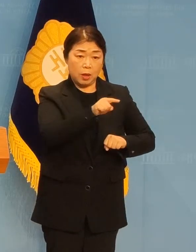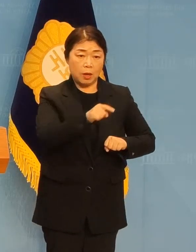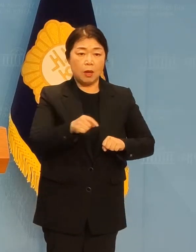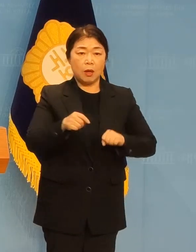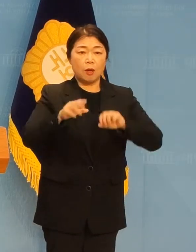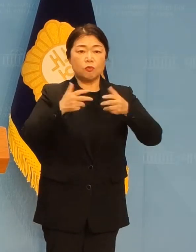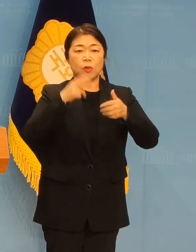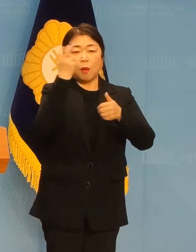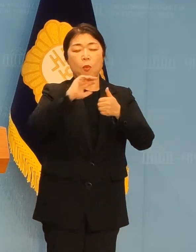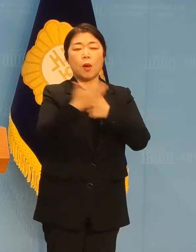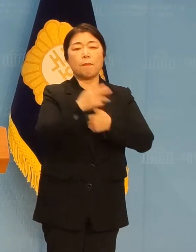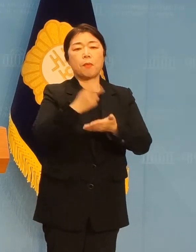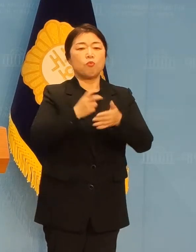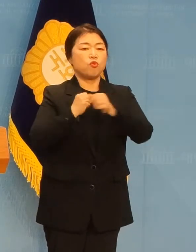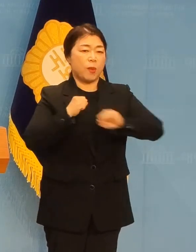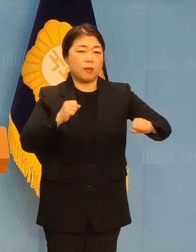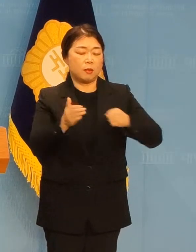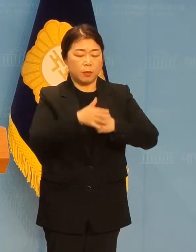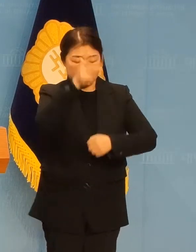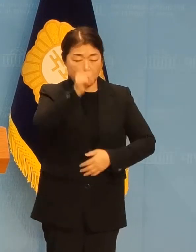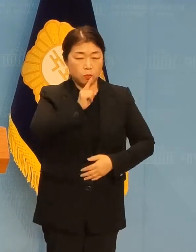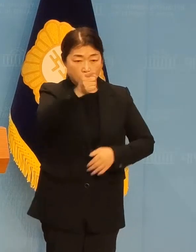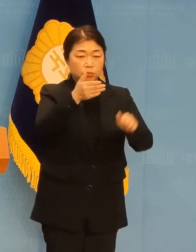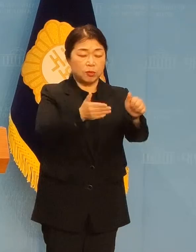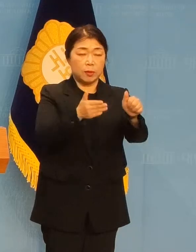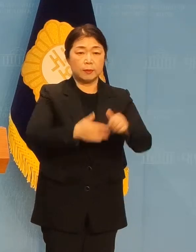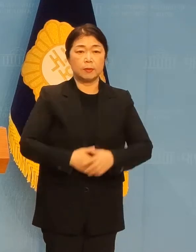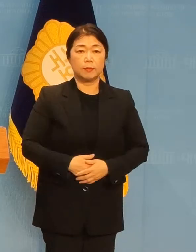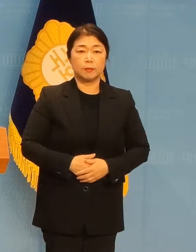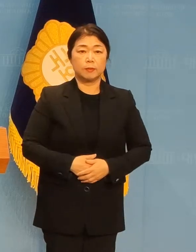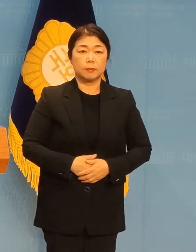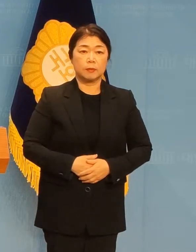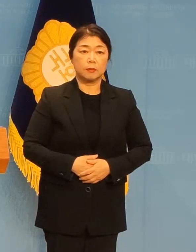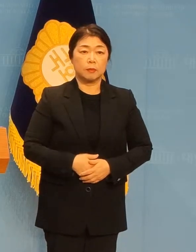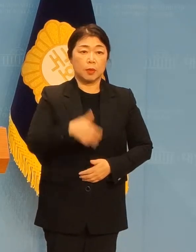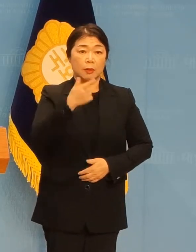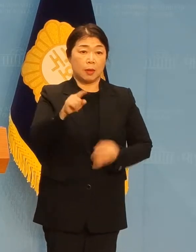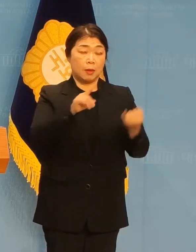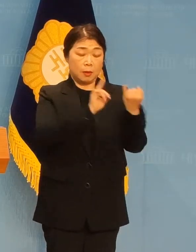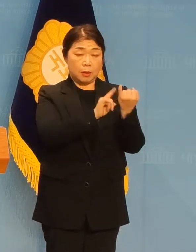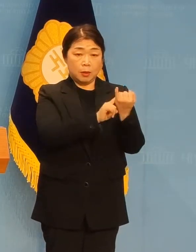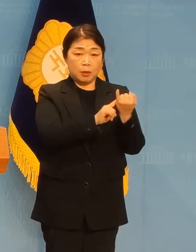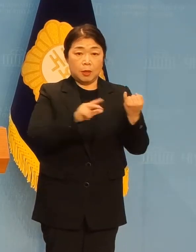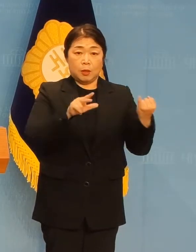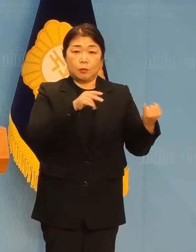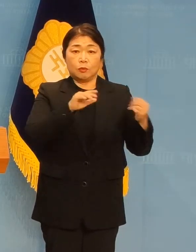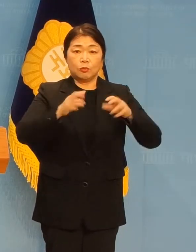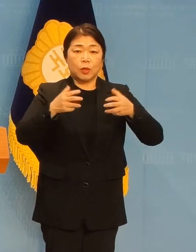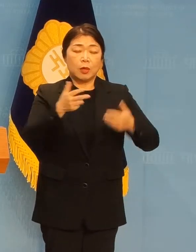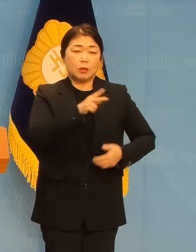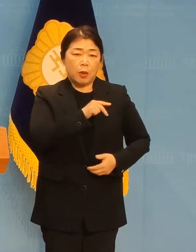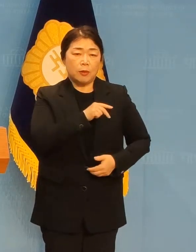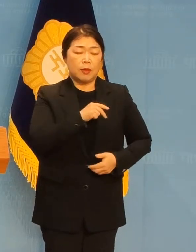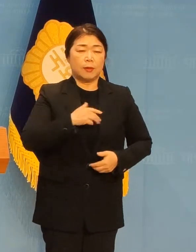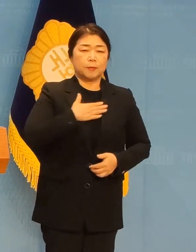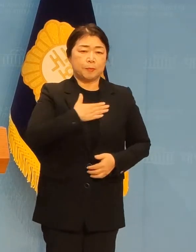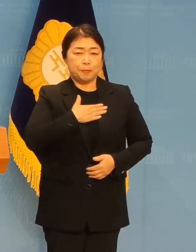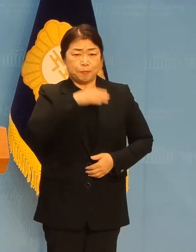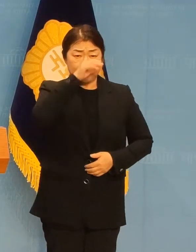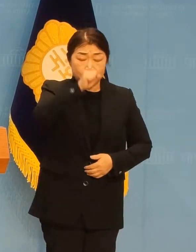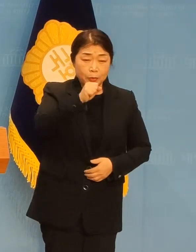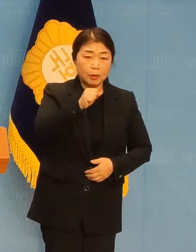최근 패스트트랙 재판 결과 국회의원직을 유지하게 됐다고 기분이 매우 업된